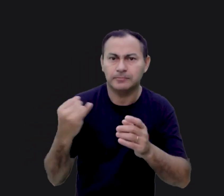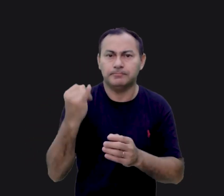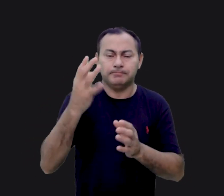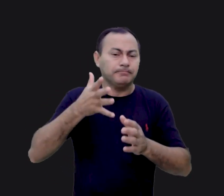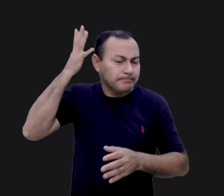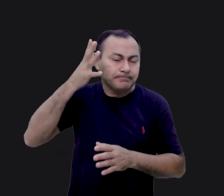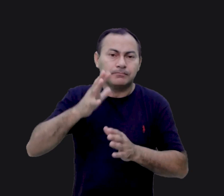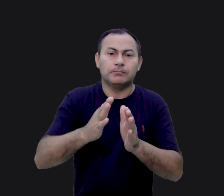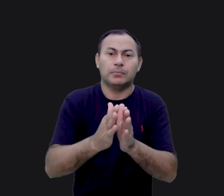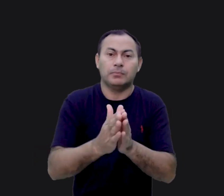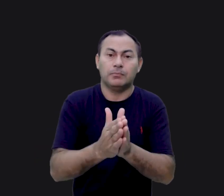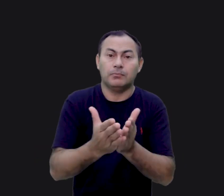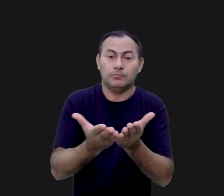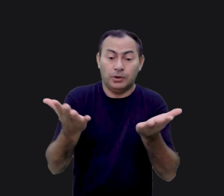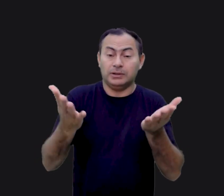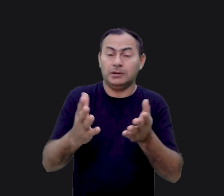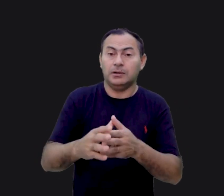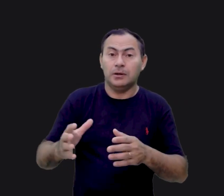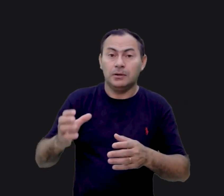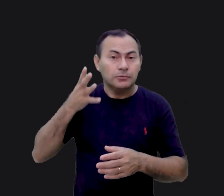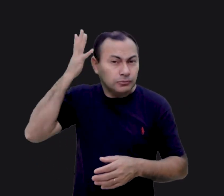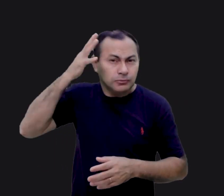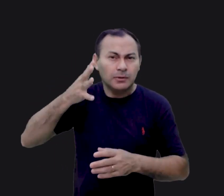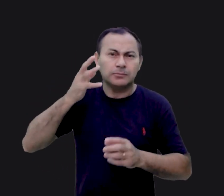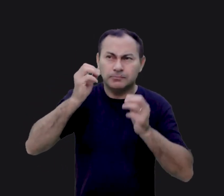importante essa importante